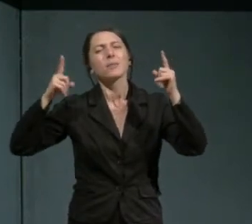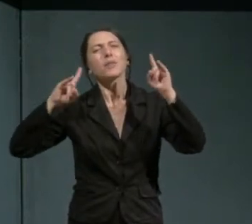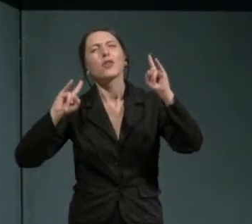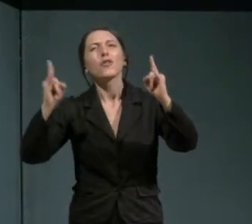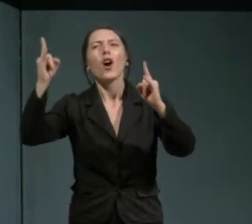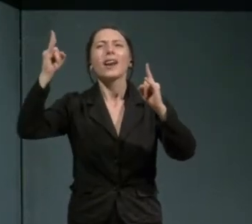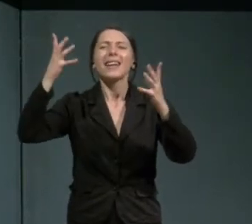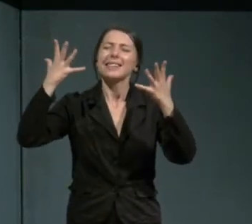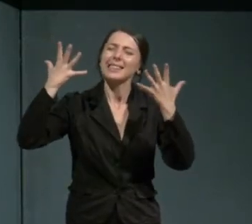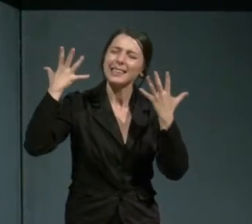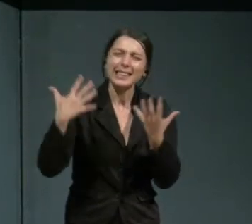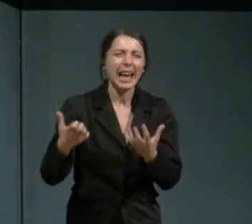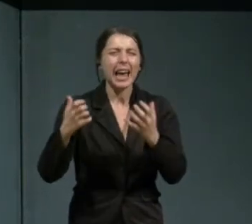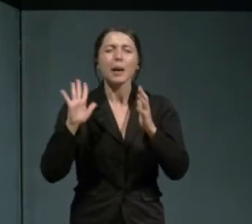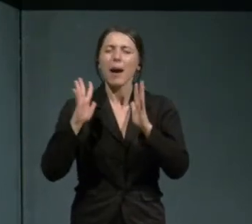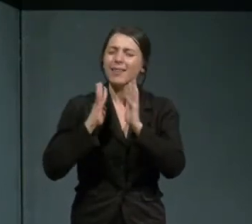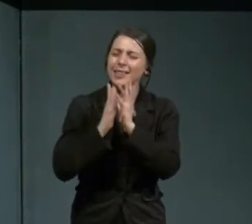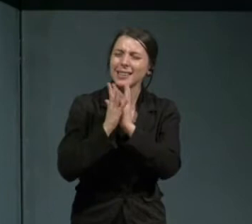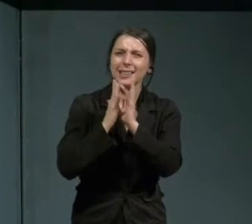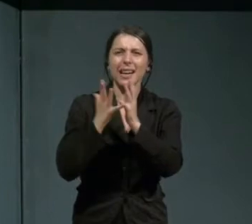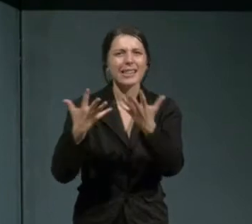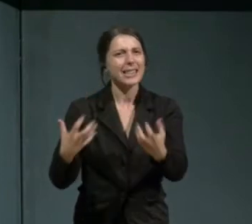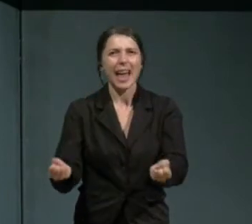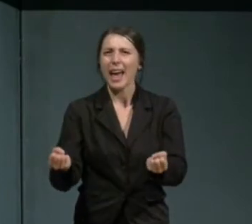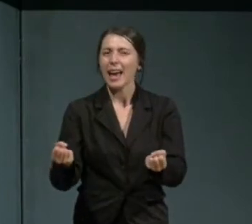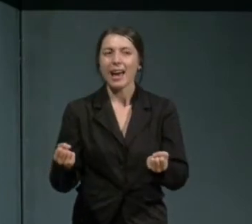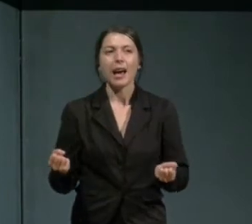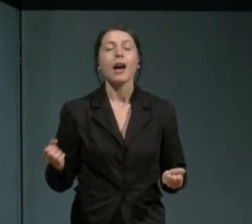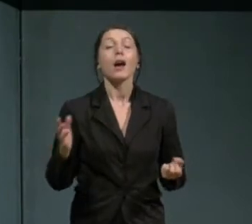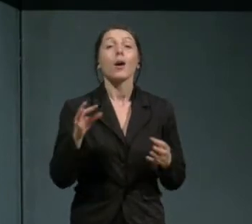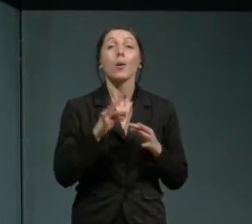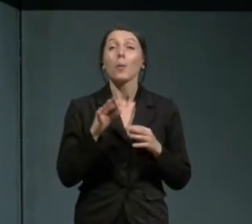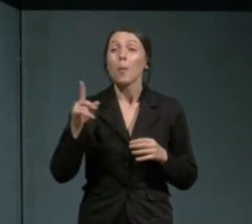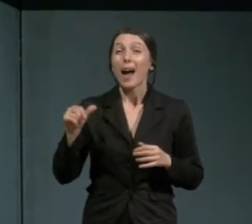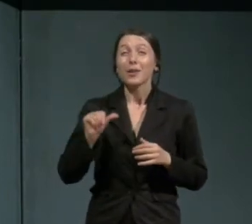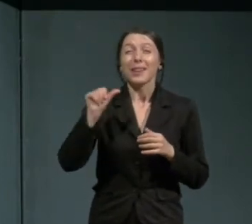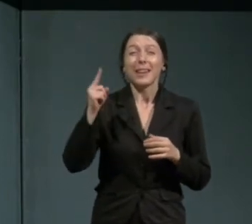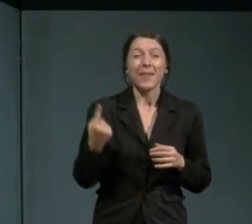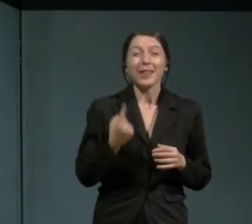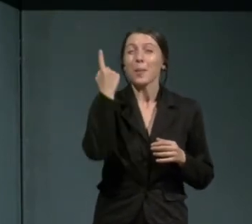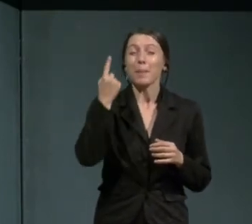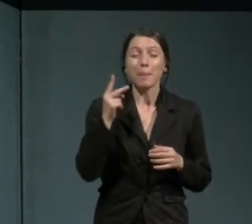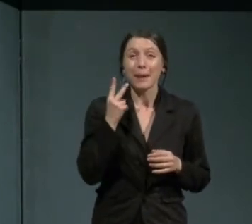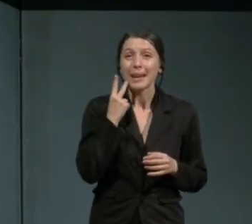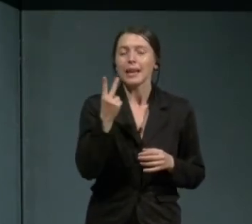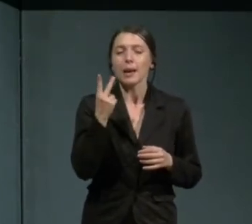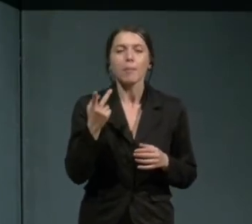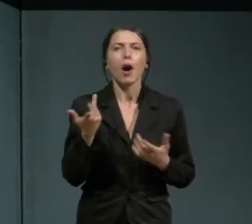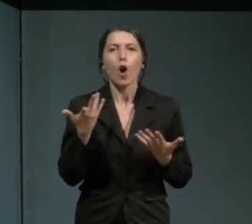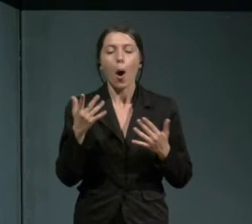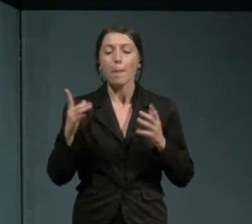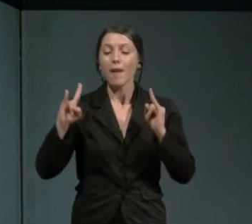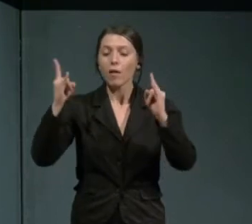molto secche molto fitte molto aride e quando appare ed esce dalla